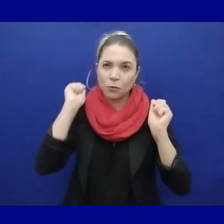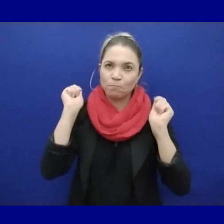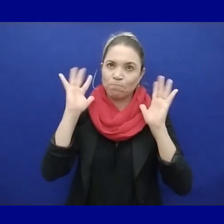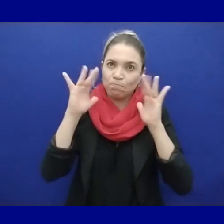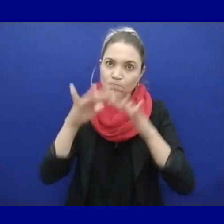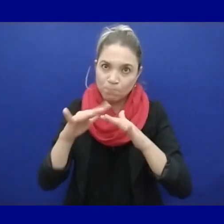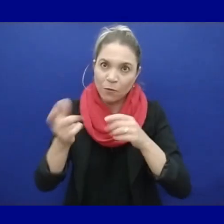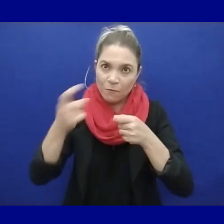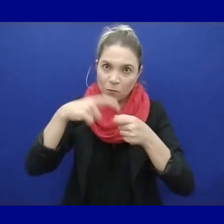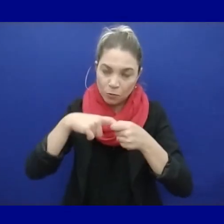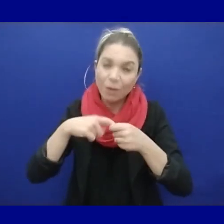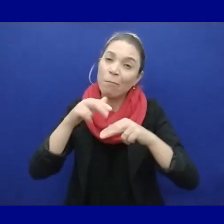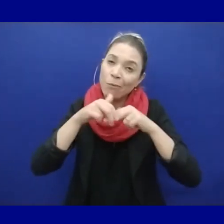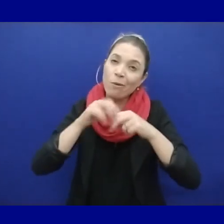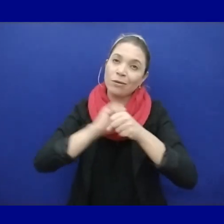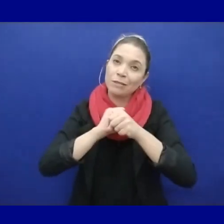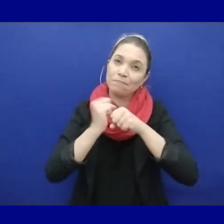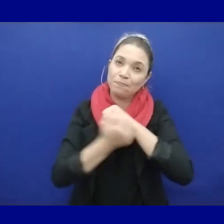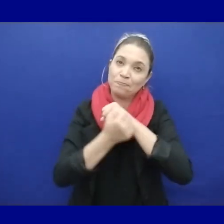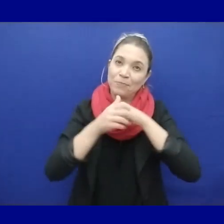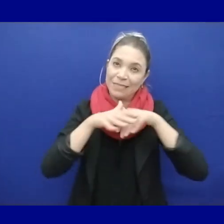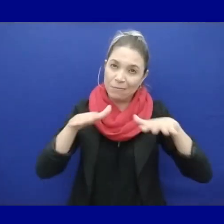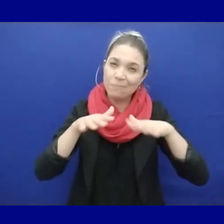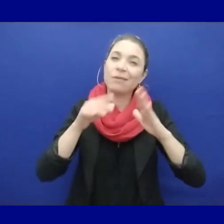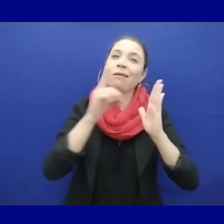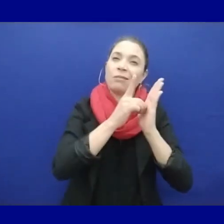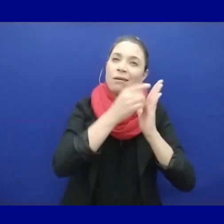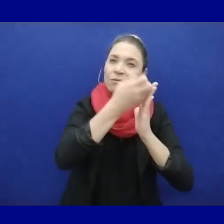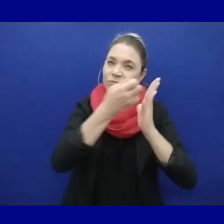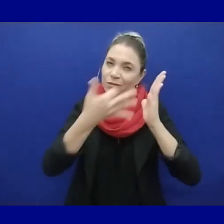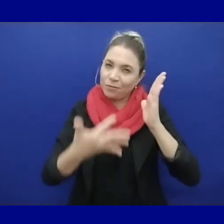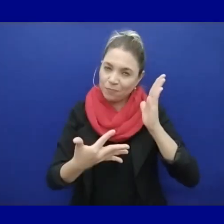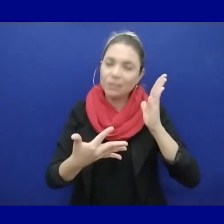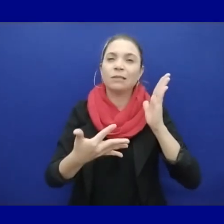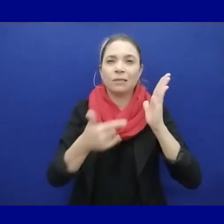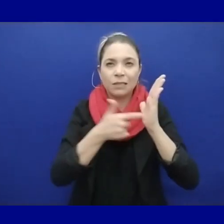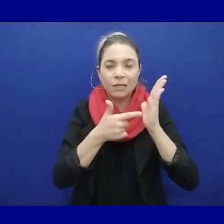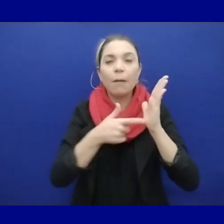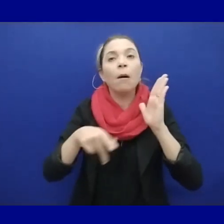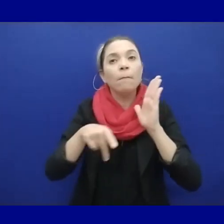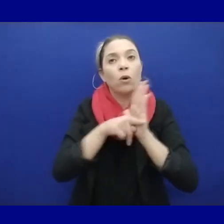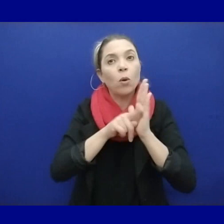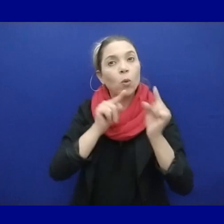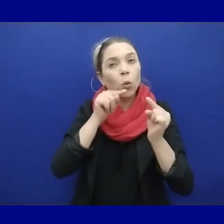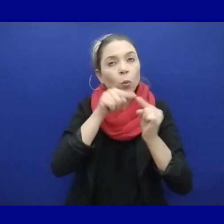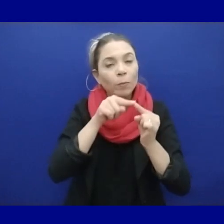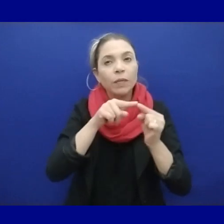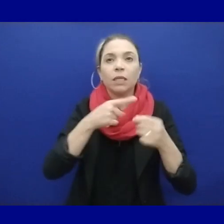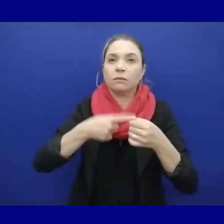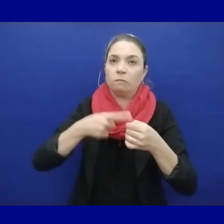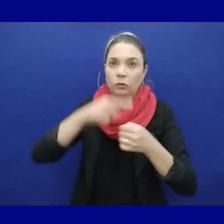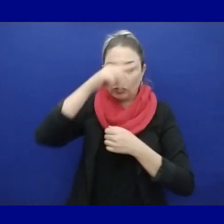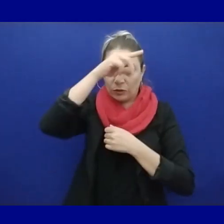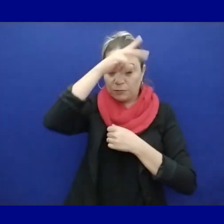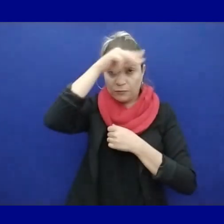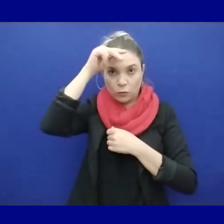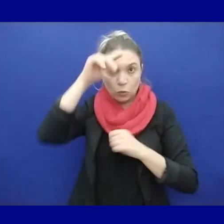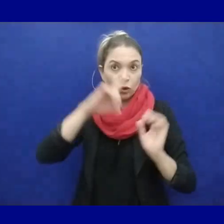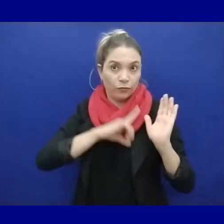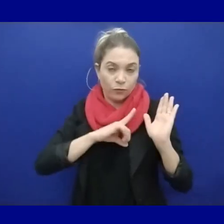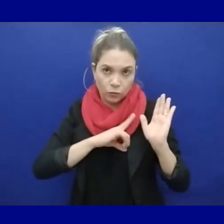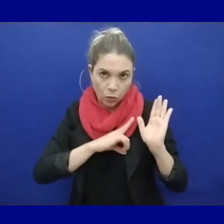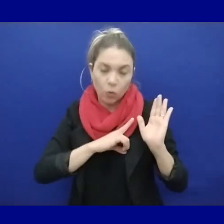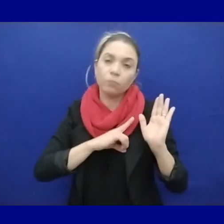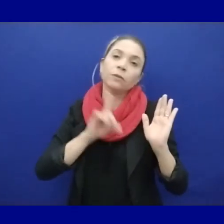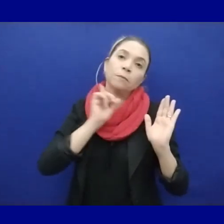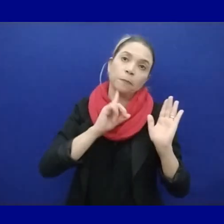das práticas religiosas em meio à pandemia da Covid-19 no âmbito do município de Divinópolis,